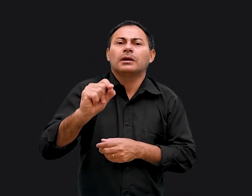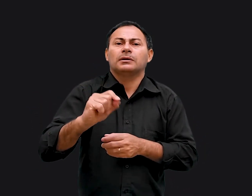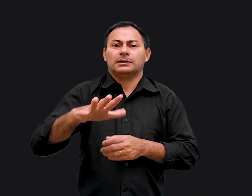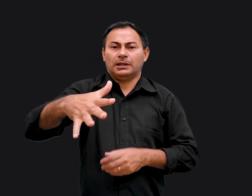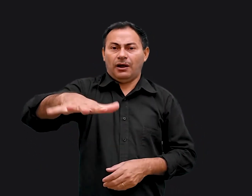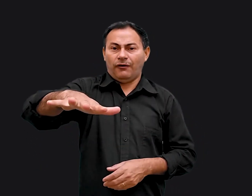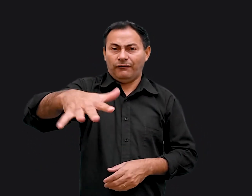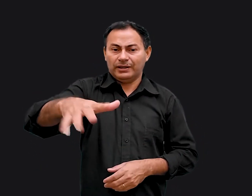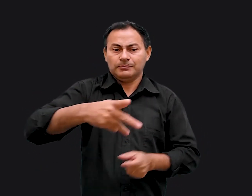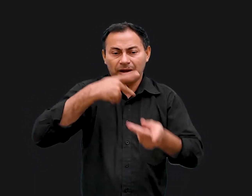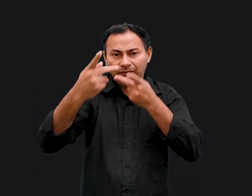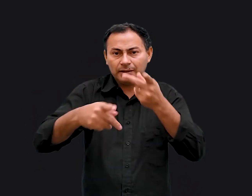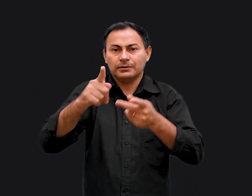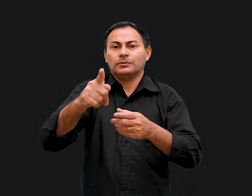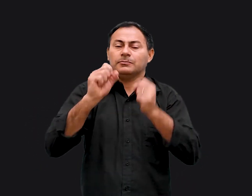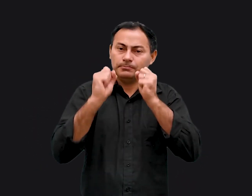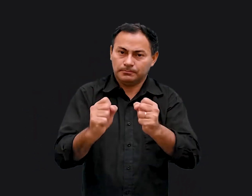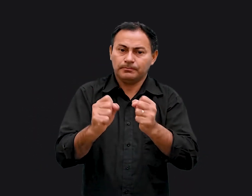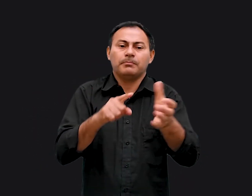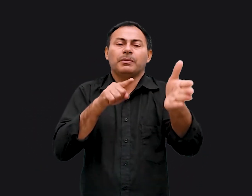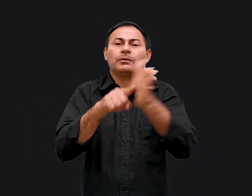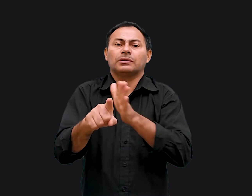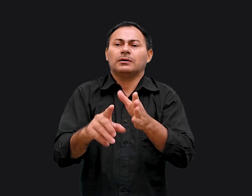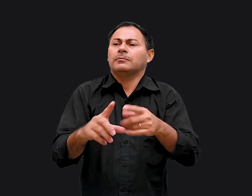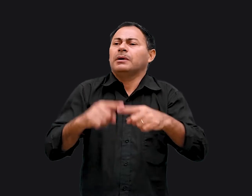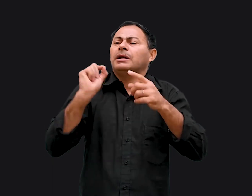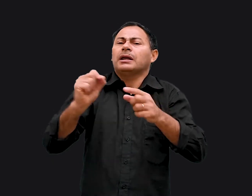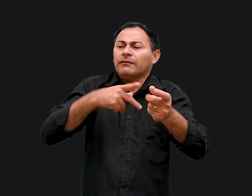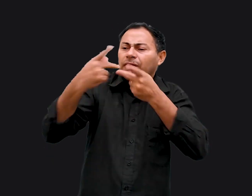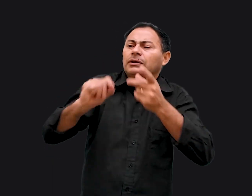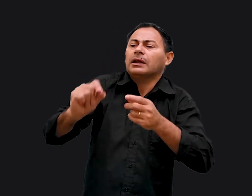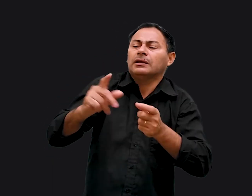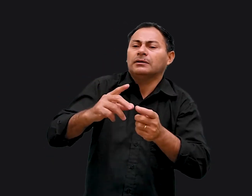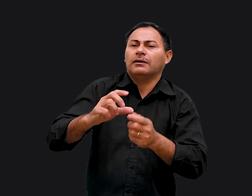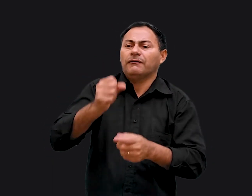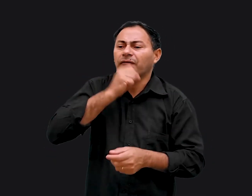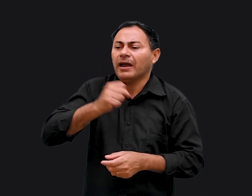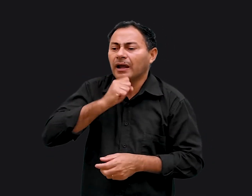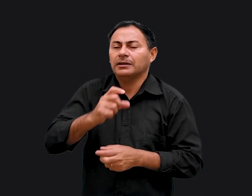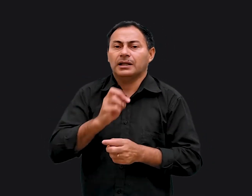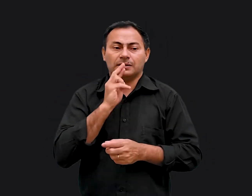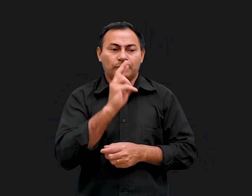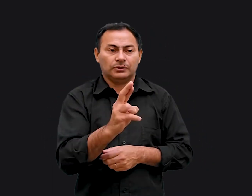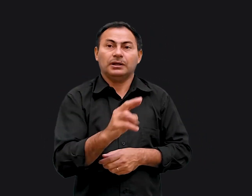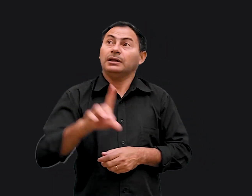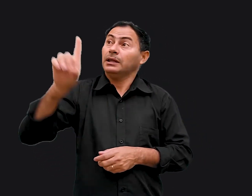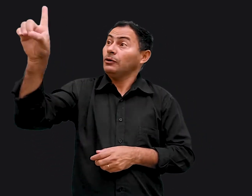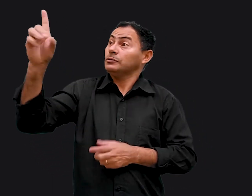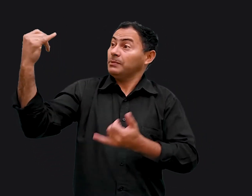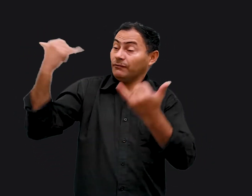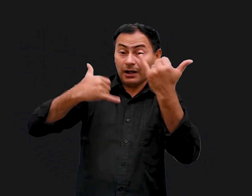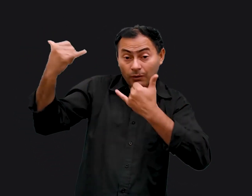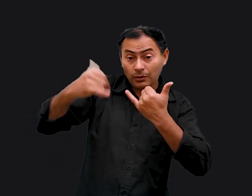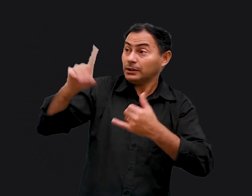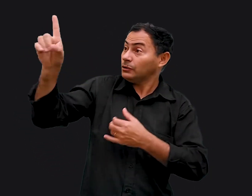ele provavelmente diria, você poderia perguntar, mas quem te disse isso, velho? Ele responderia, Deus me